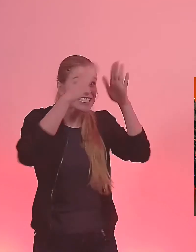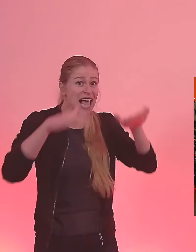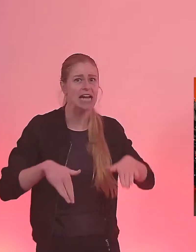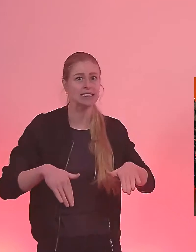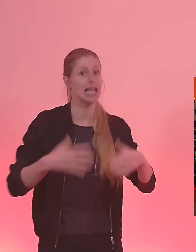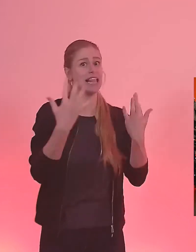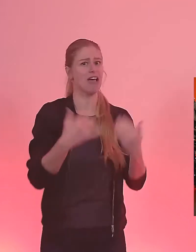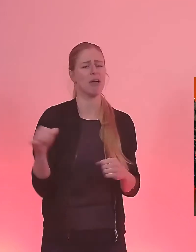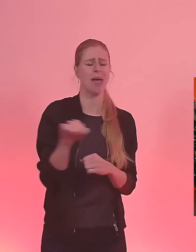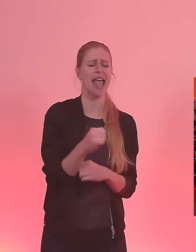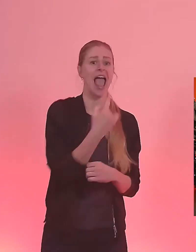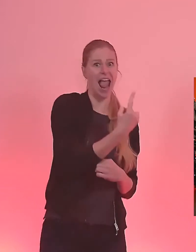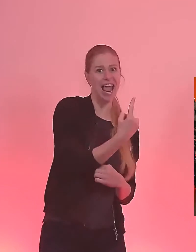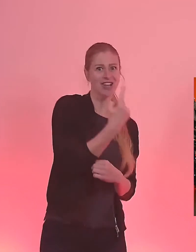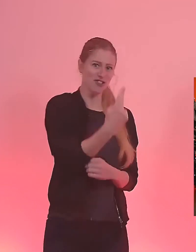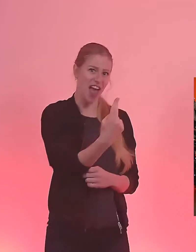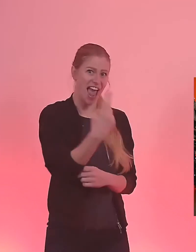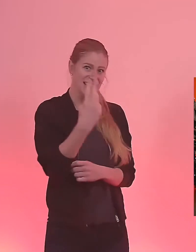mee.